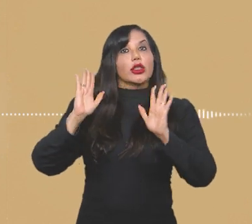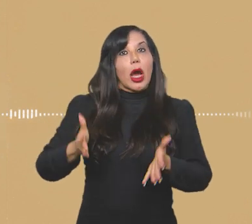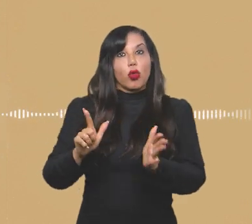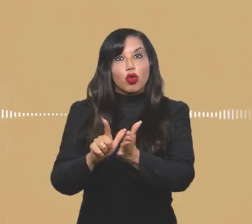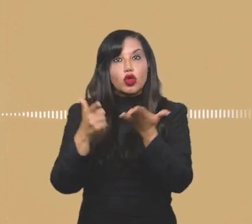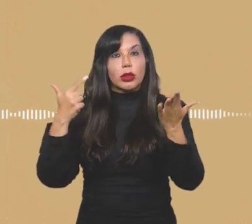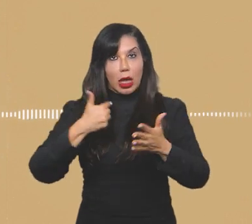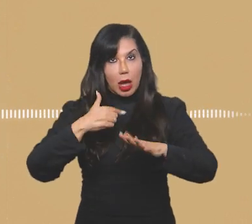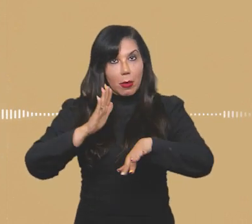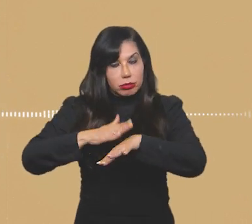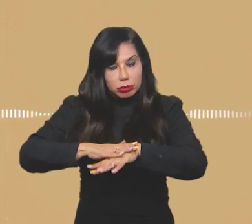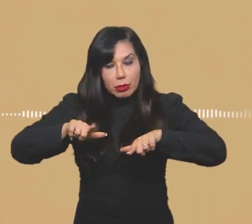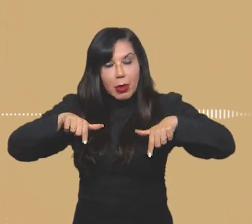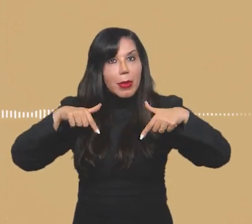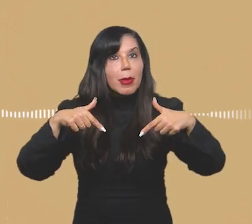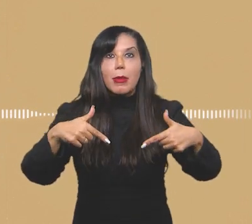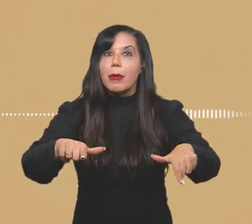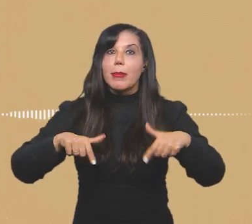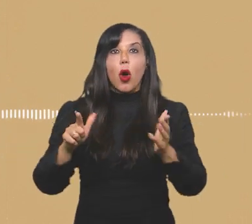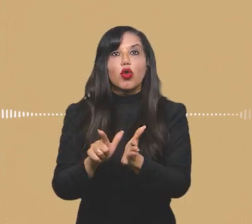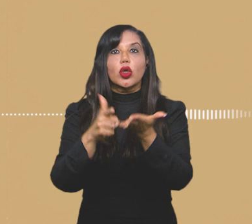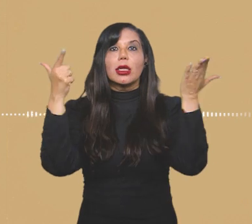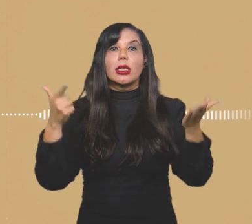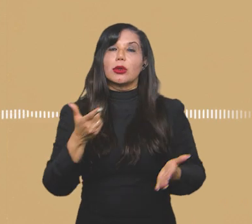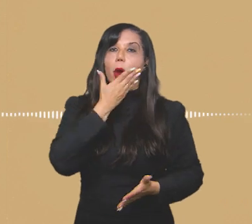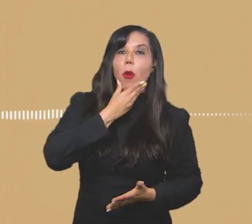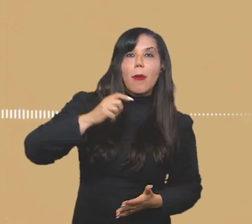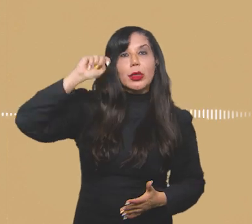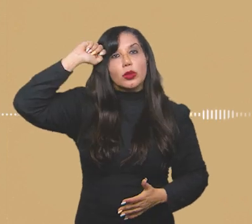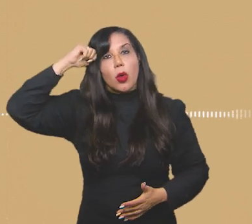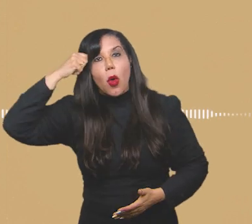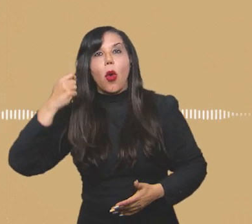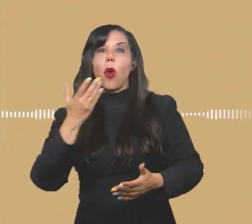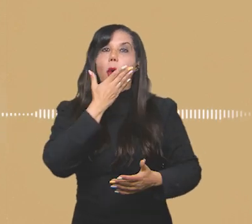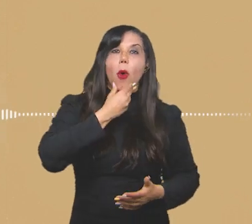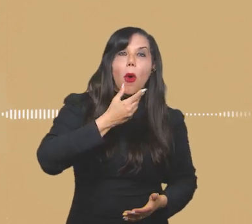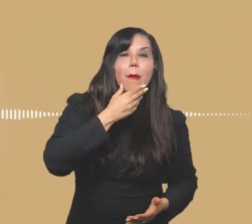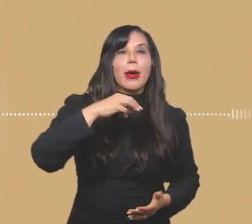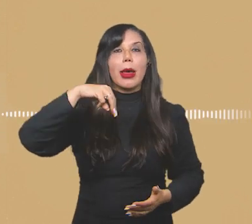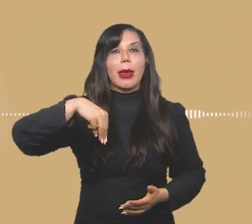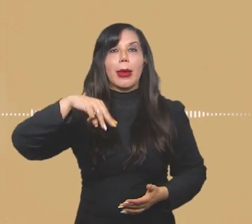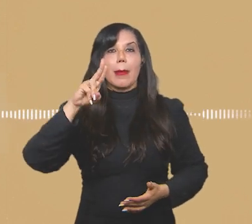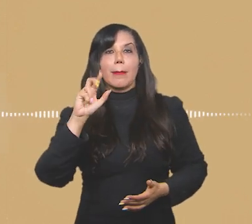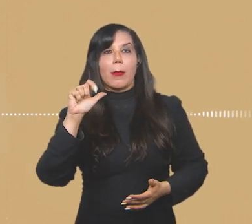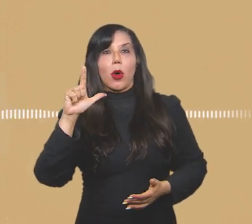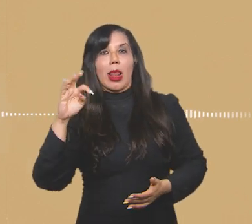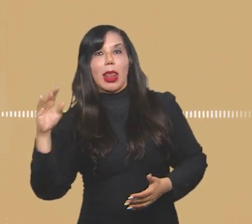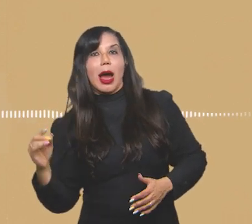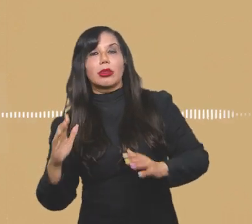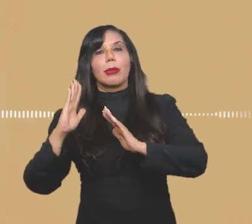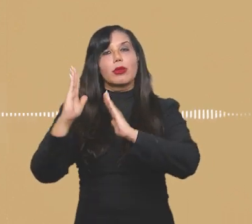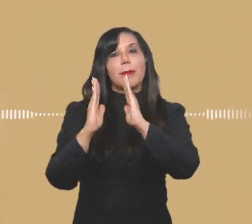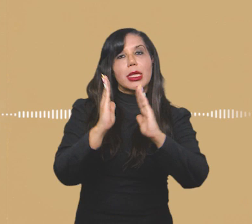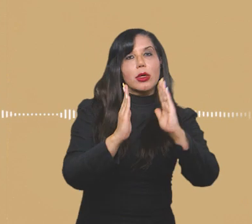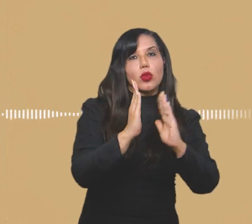O jornalismo que eu faço é o jornalismo do Homem de Cor, é o jornalismo do Mulato, mas cada um dentro do seu